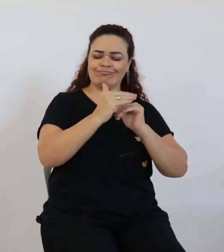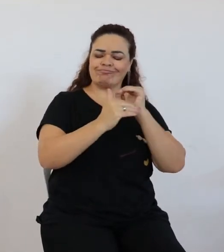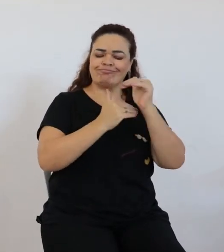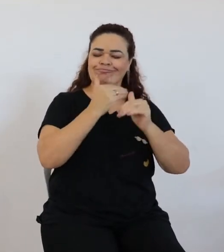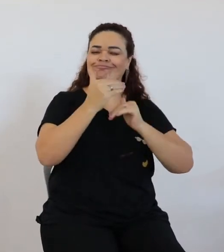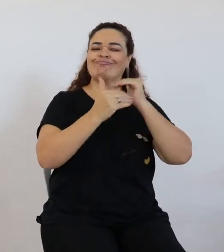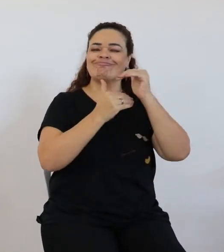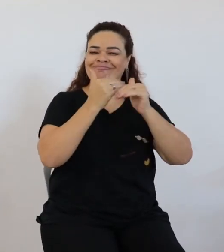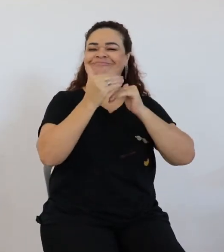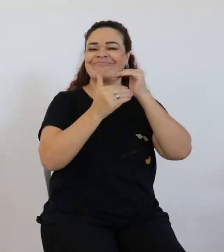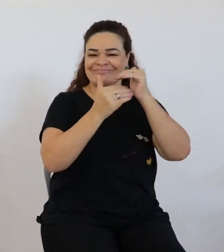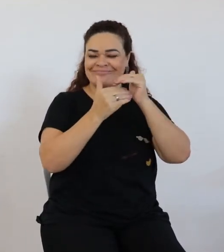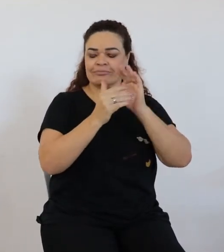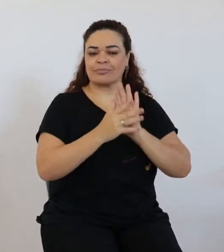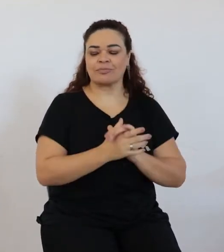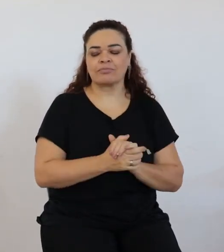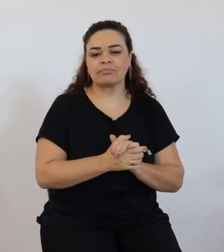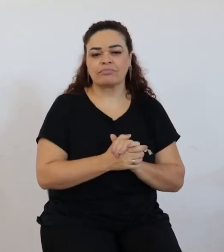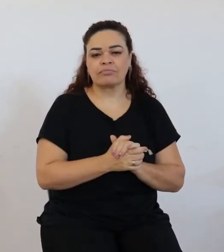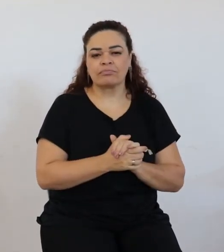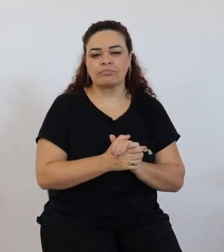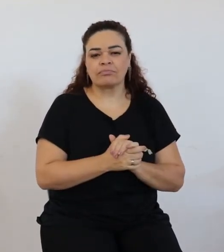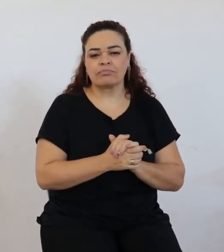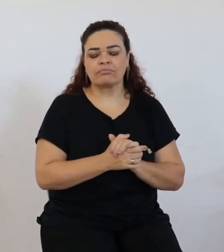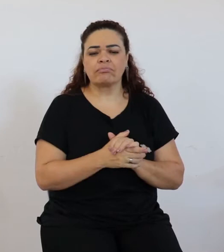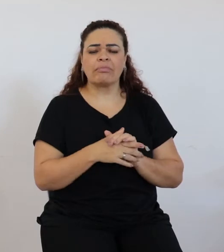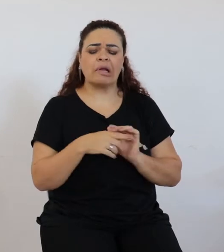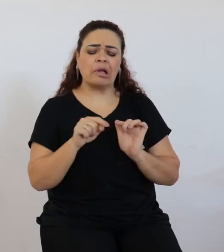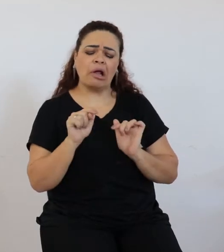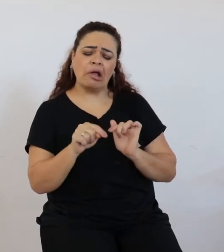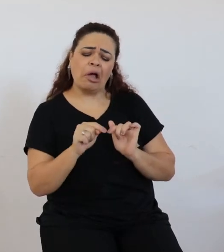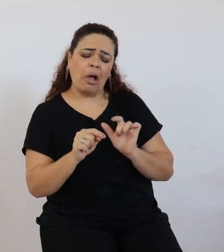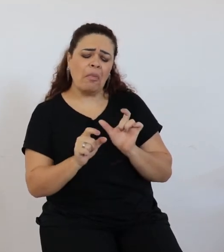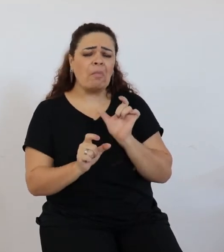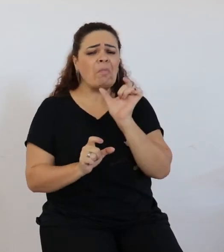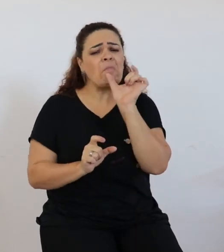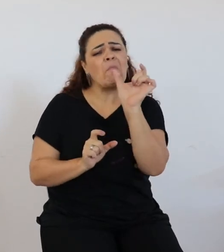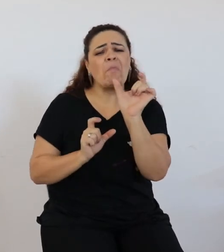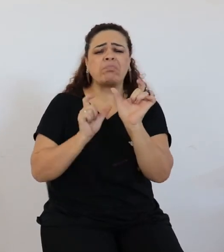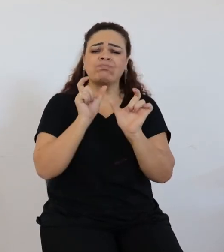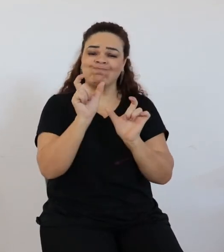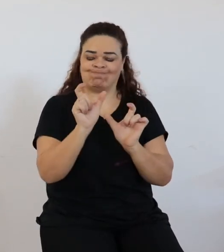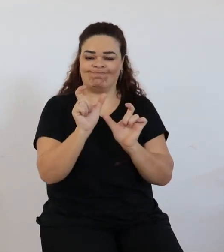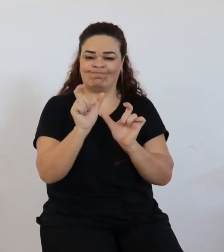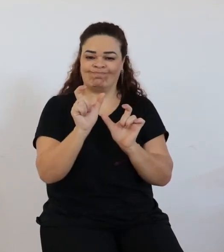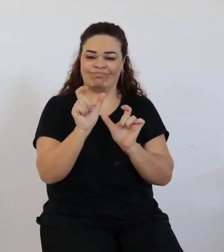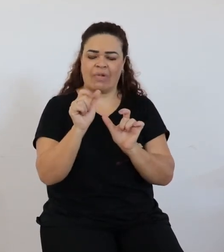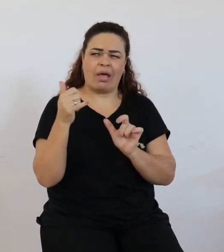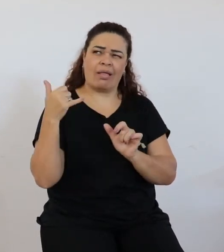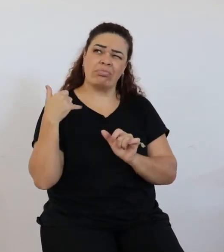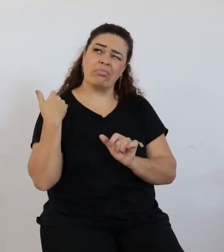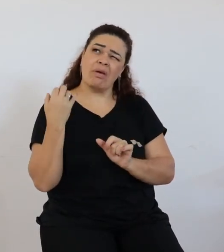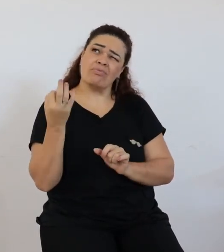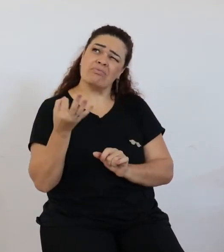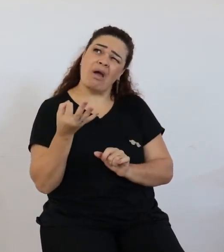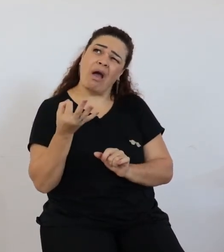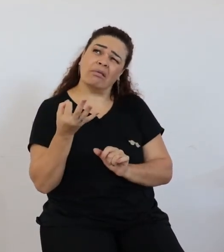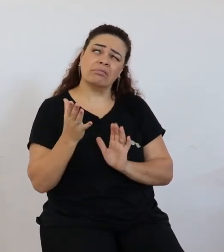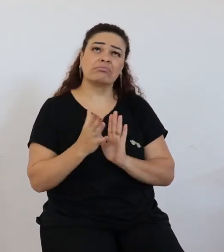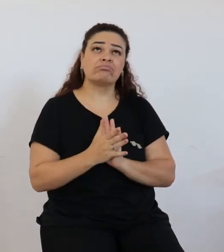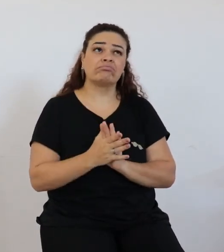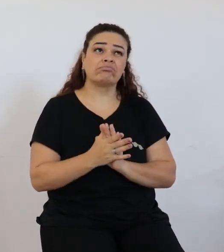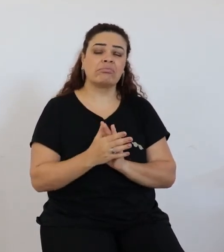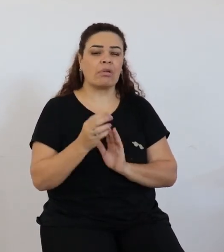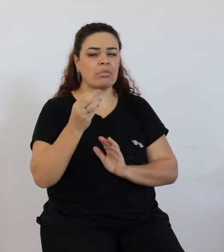Que trocas, né? Que sonzinhos que é esperado ou não com a idade. Então, por exemplo, uma criança de 3 anos